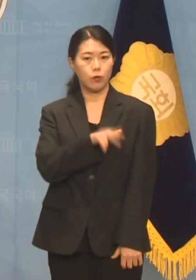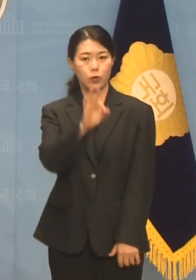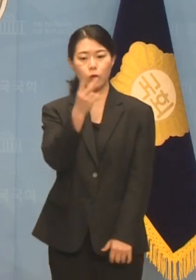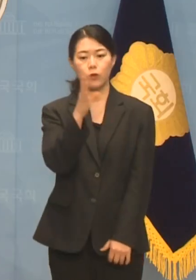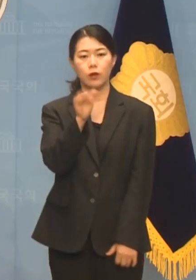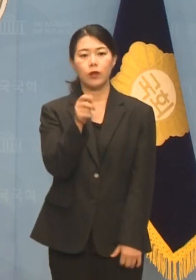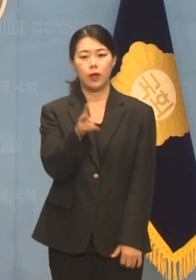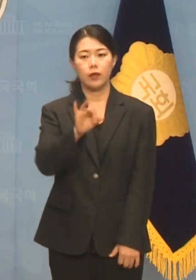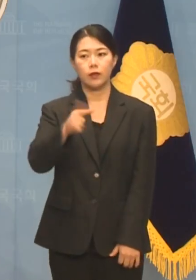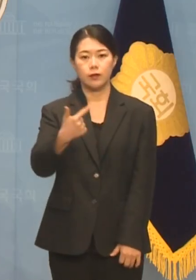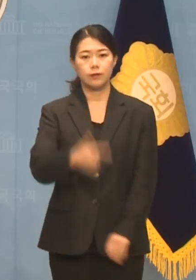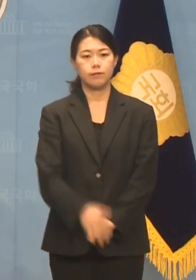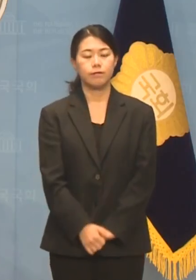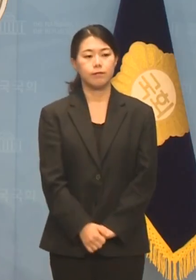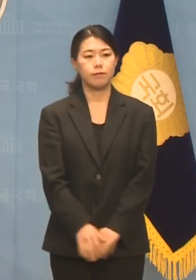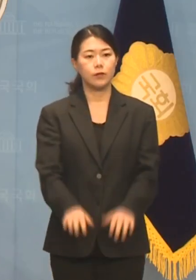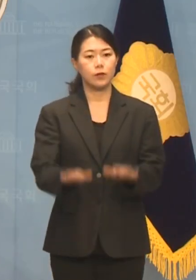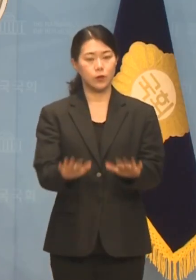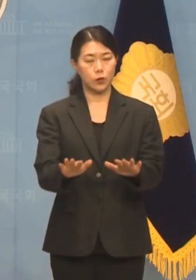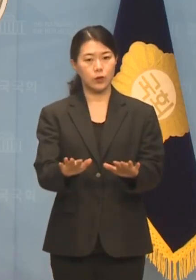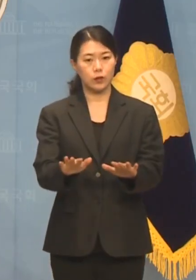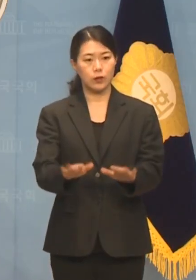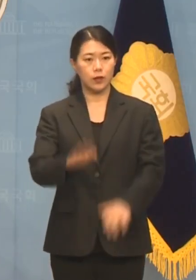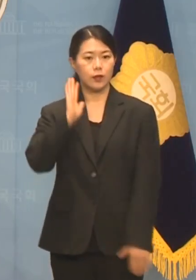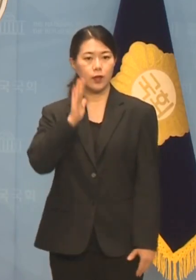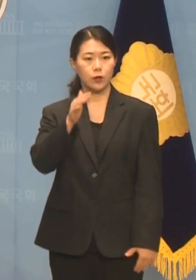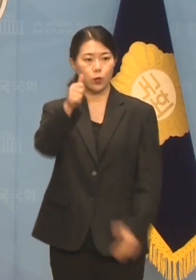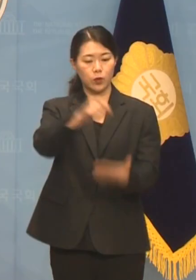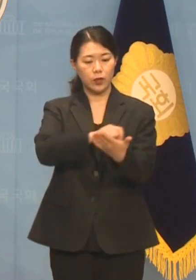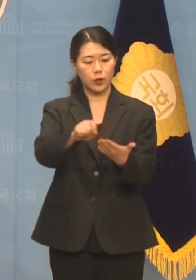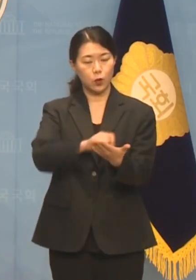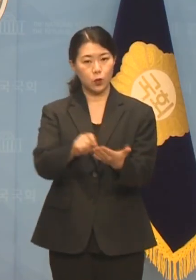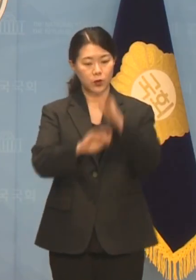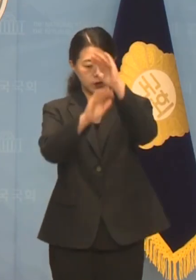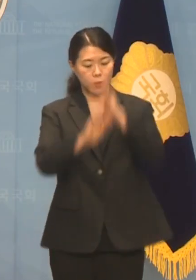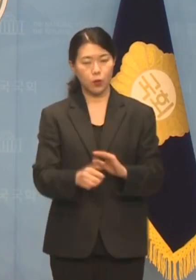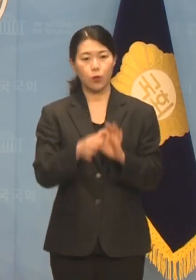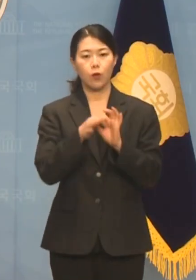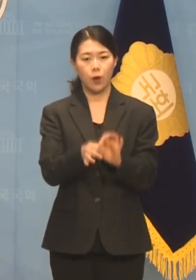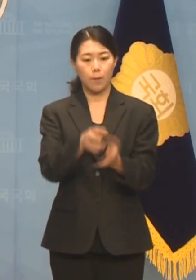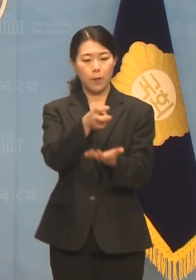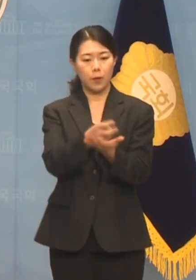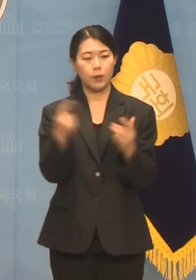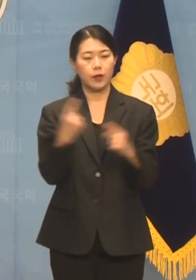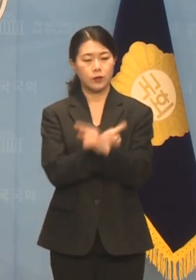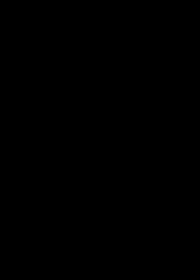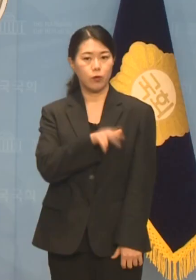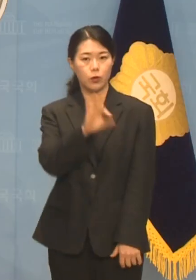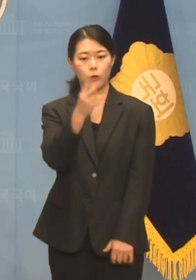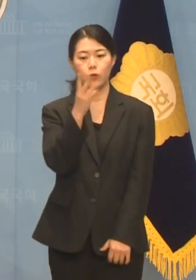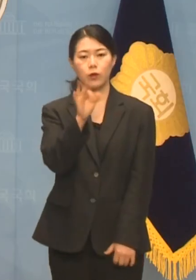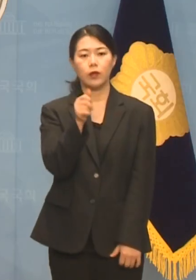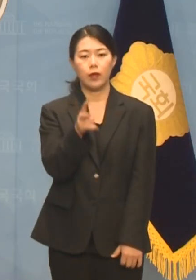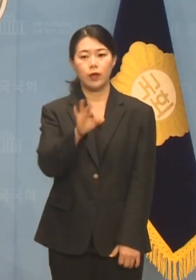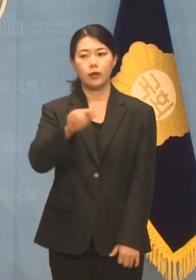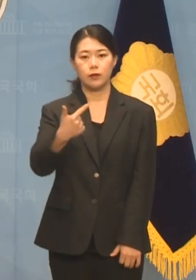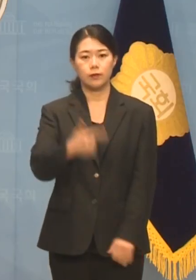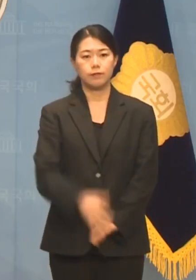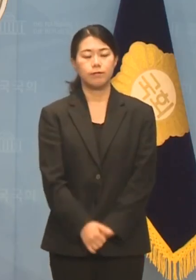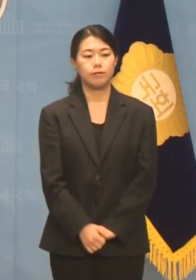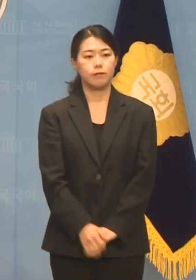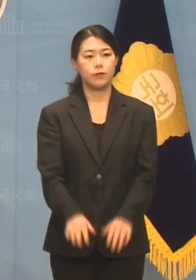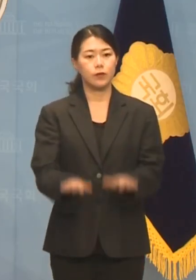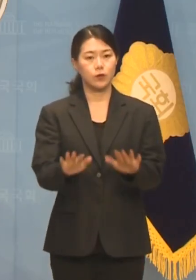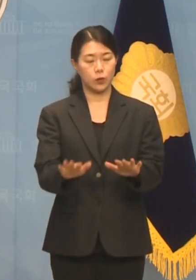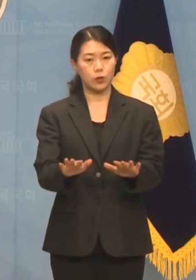내란 저는 오늘 대통령 기록물 관리에 관한 법률 개정안, 이른바 내란 저는